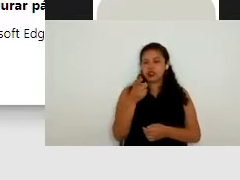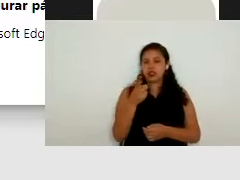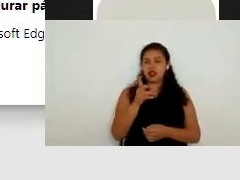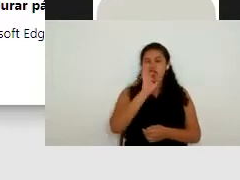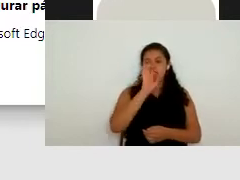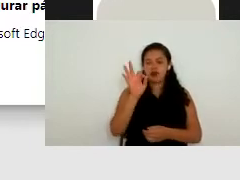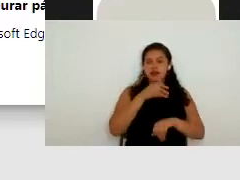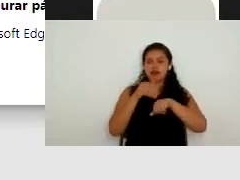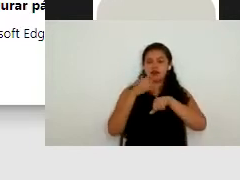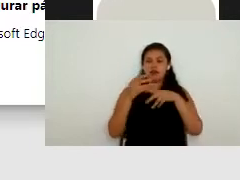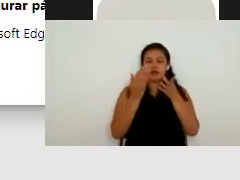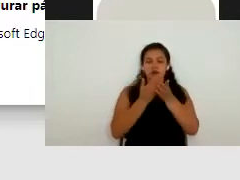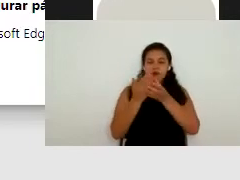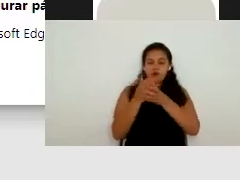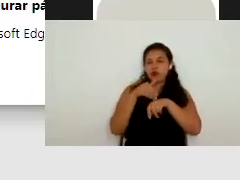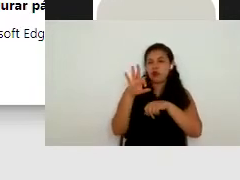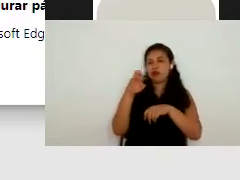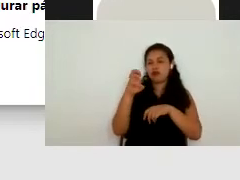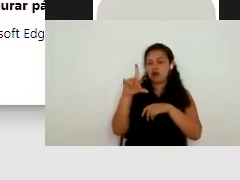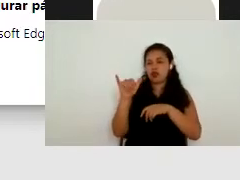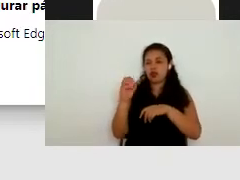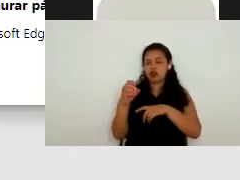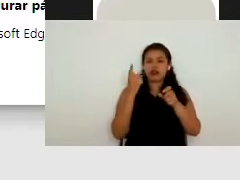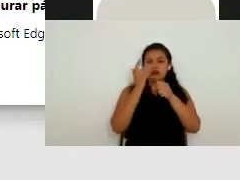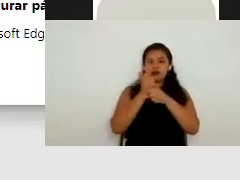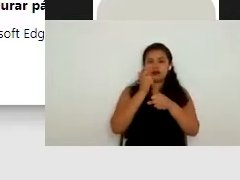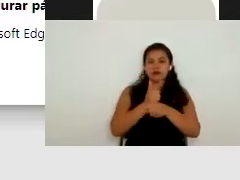número expediente el folio el diagnóstico